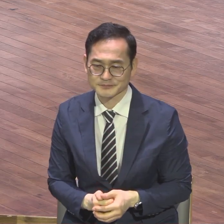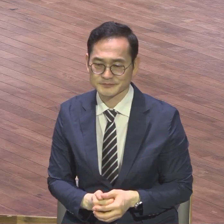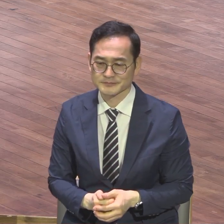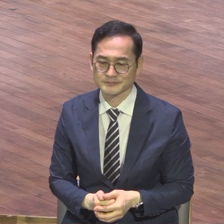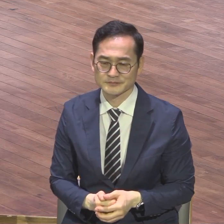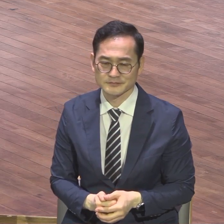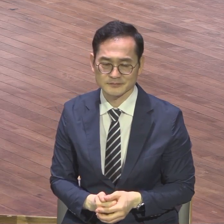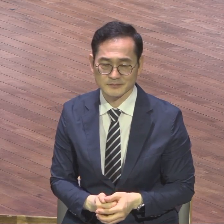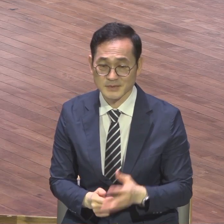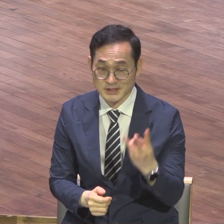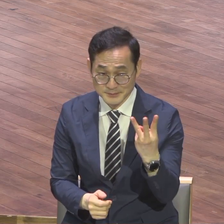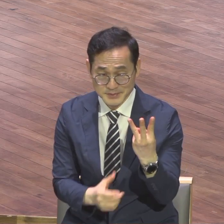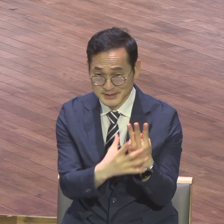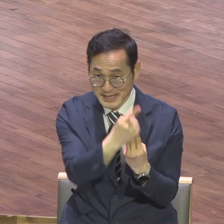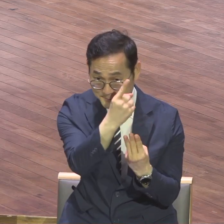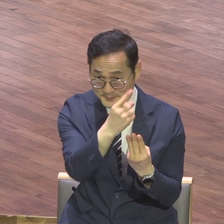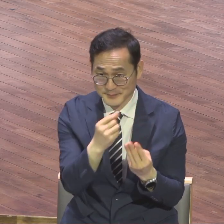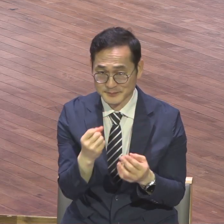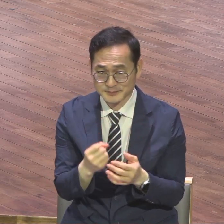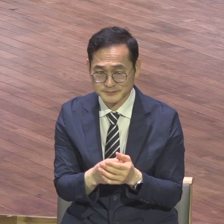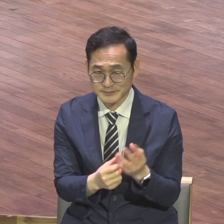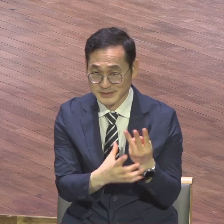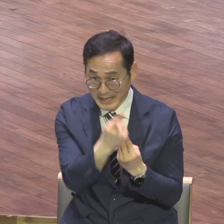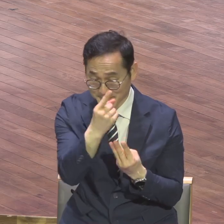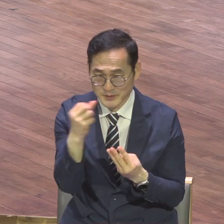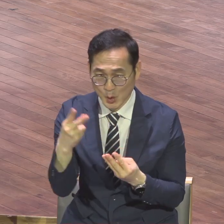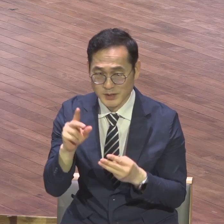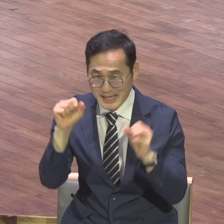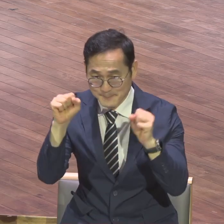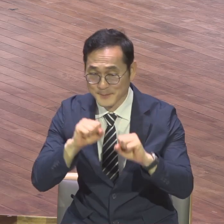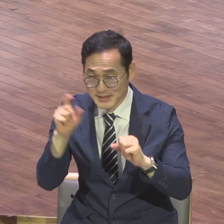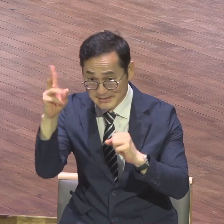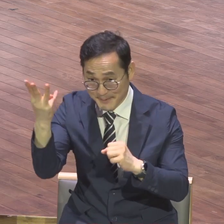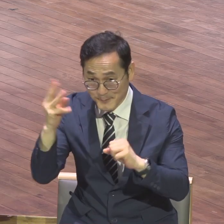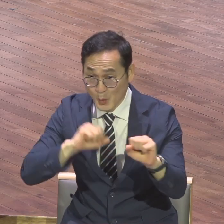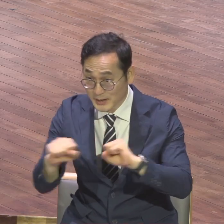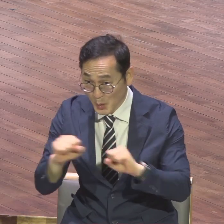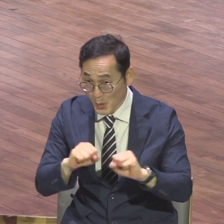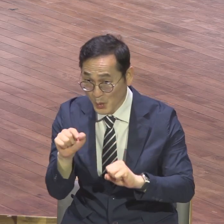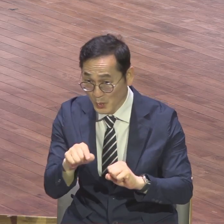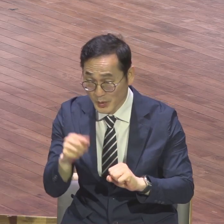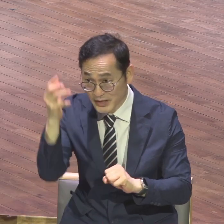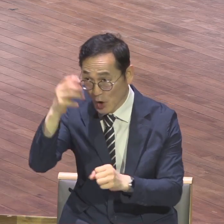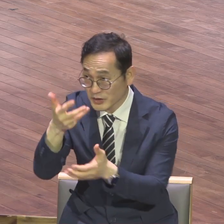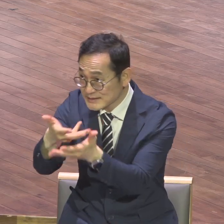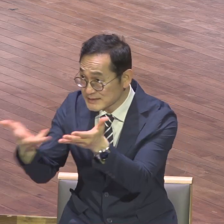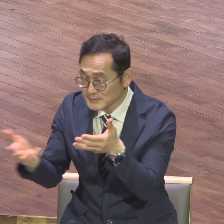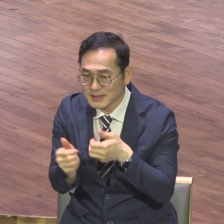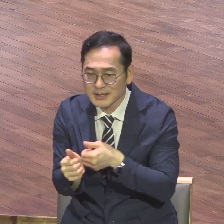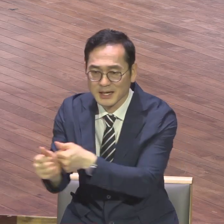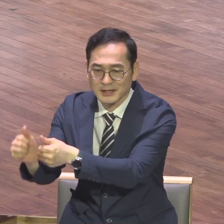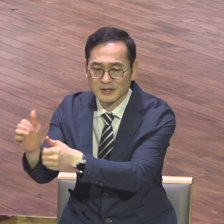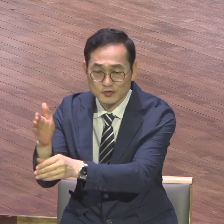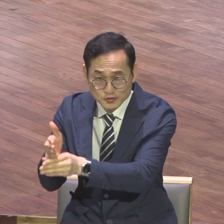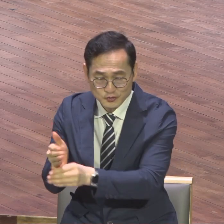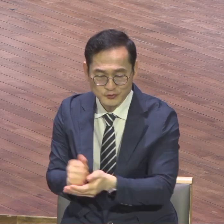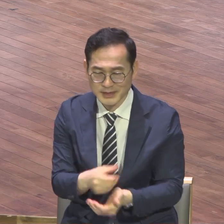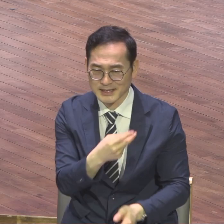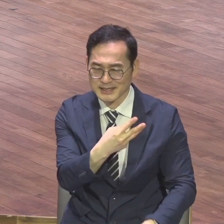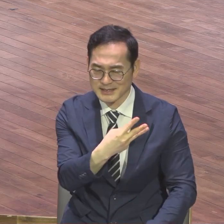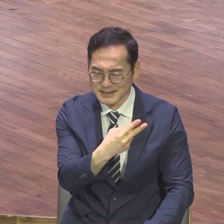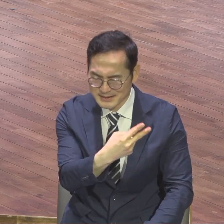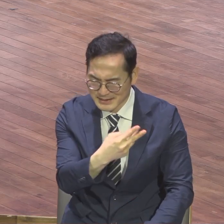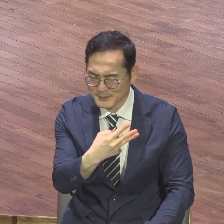있는 3.1조, 3운동 이런 영적 흐름으로 가고 있습니다. 뭐 2.3.7 나라, 5천정조,